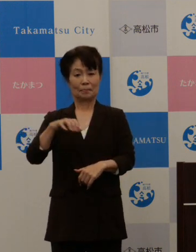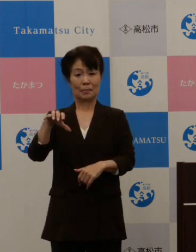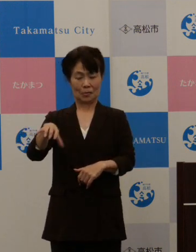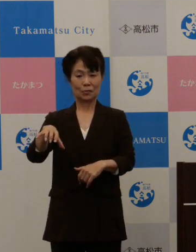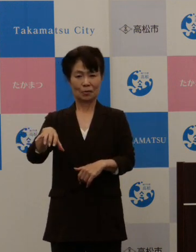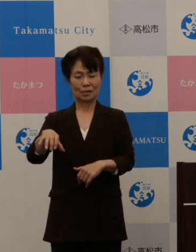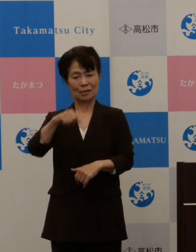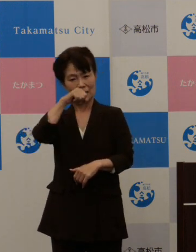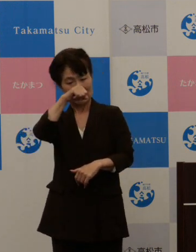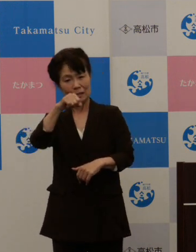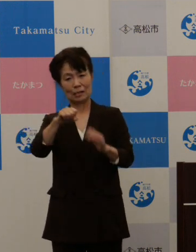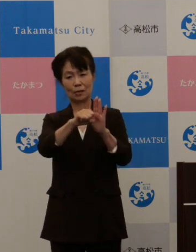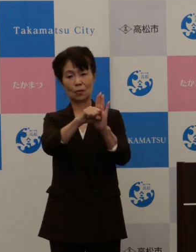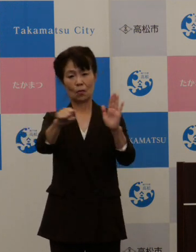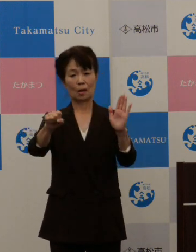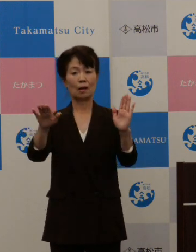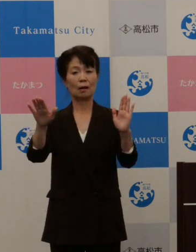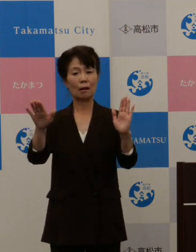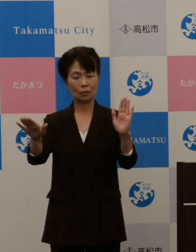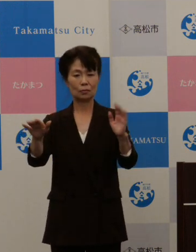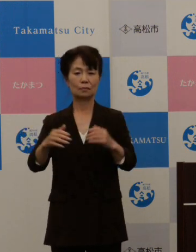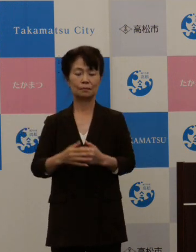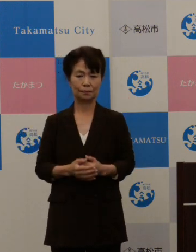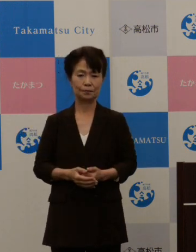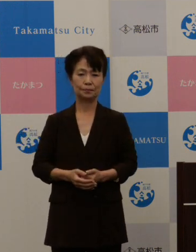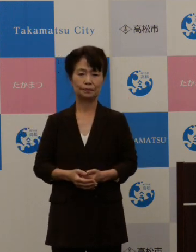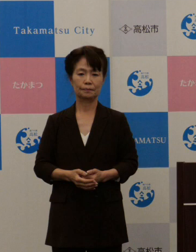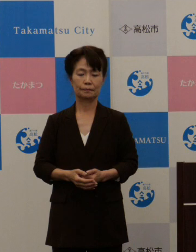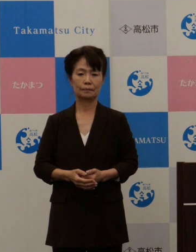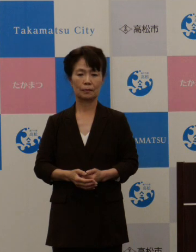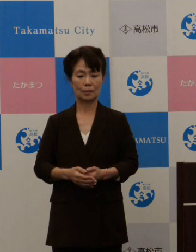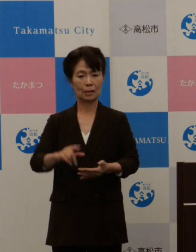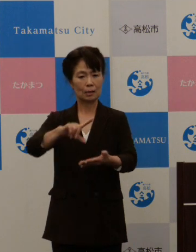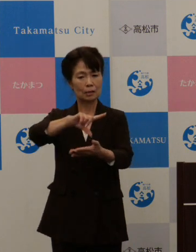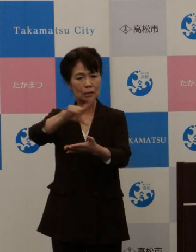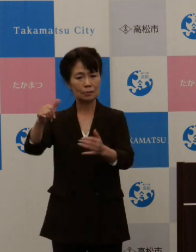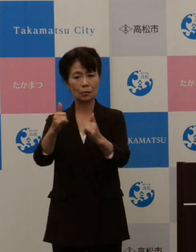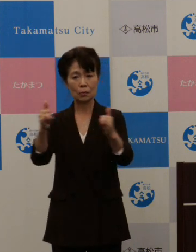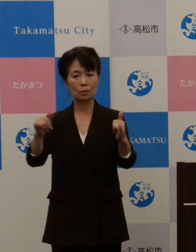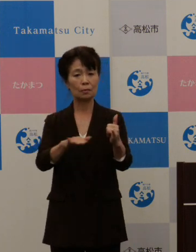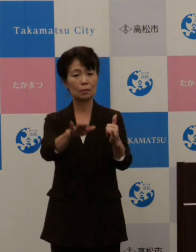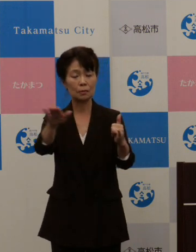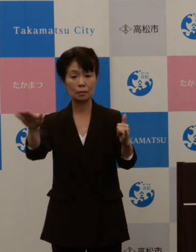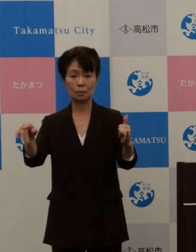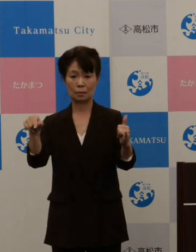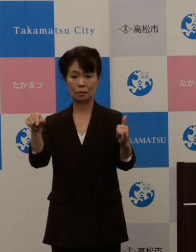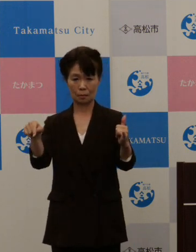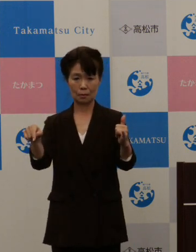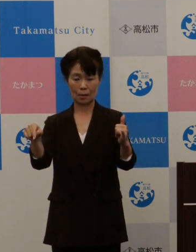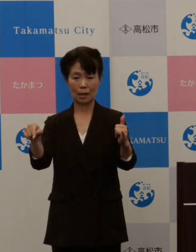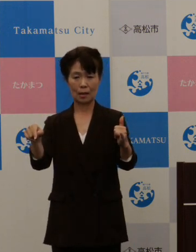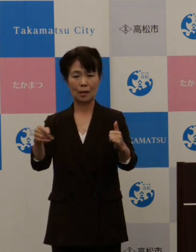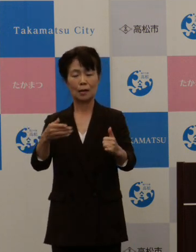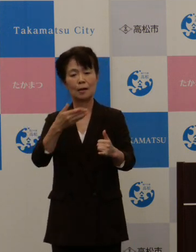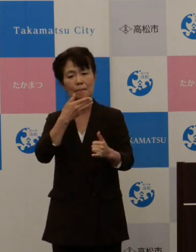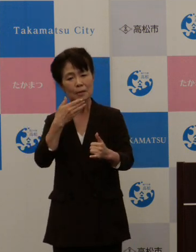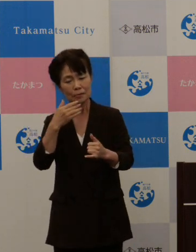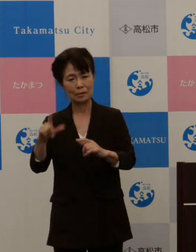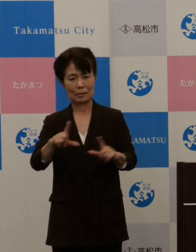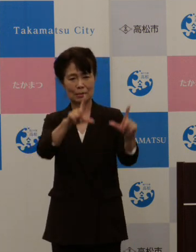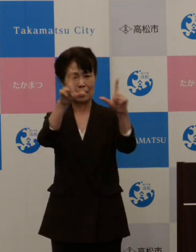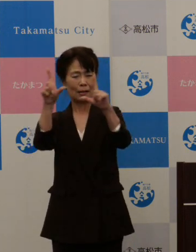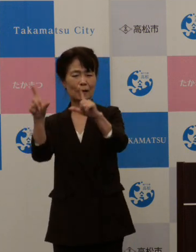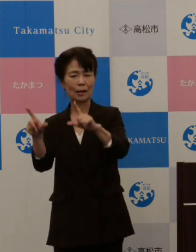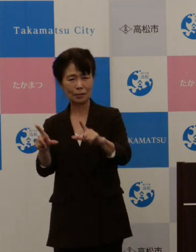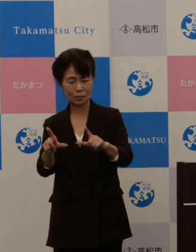大きな効用があるということがございますけれども、まあ、地元住民の皆様の利便性、生活の足